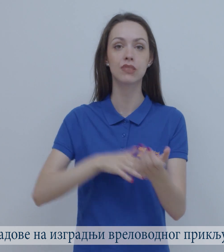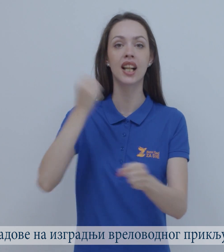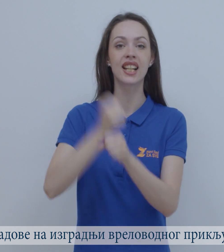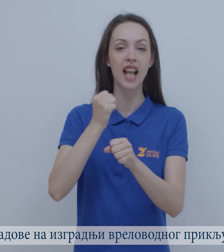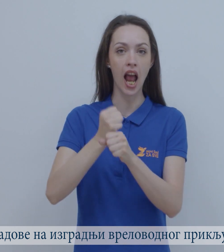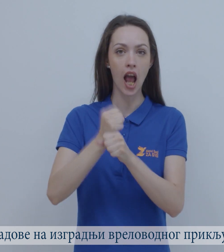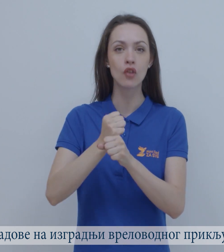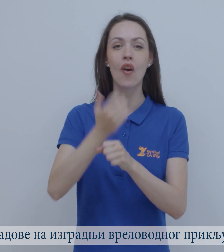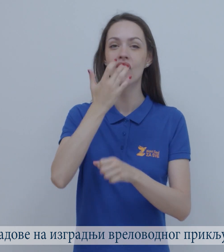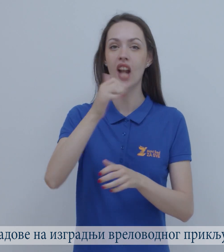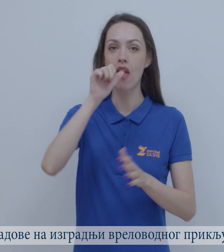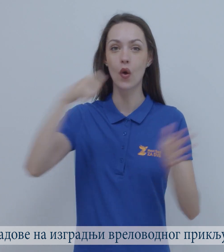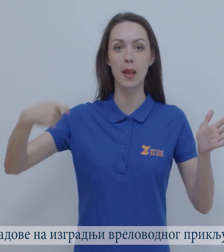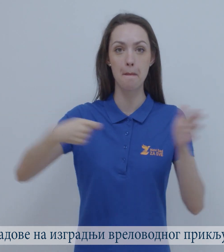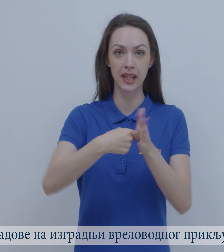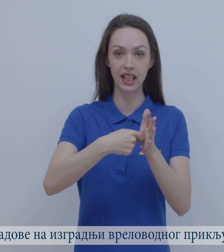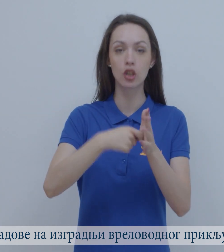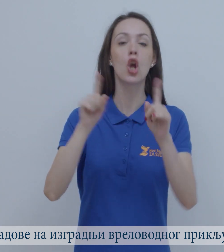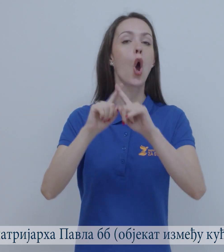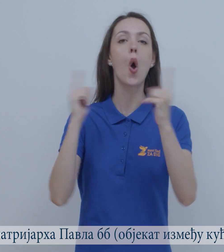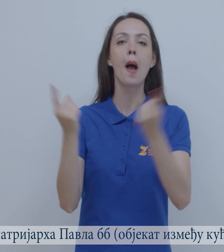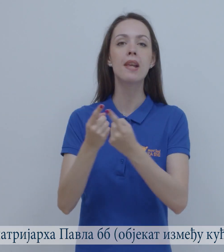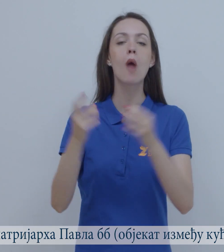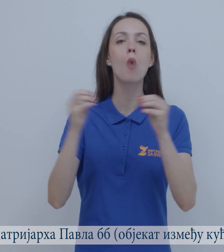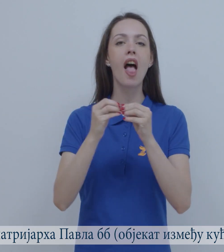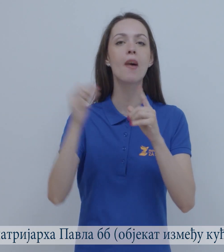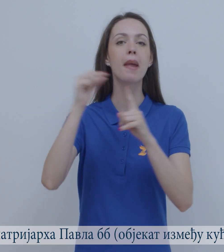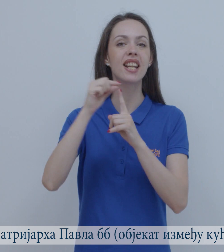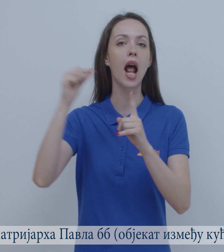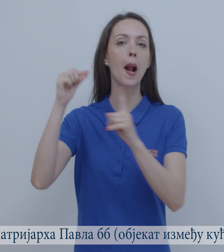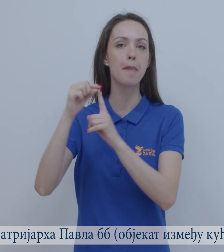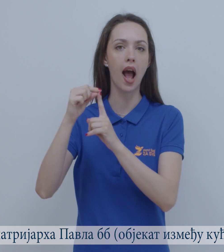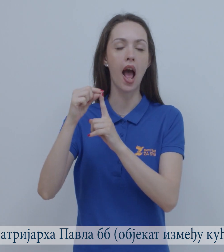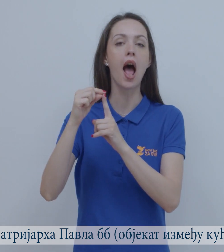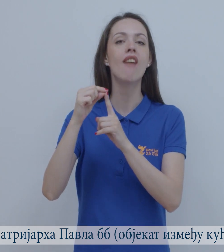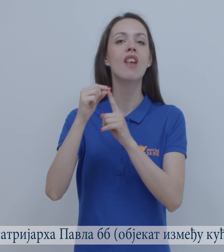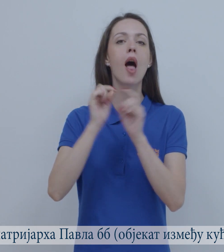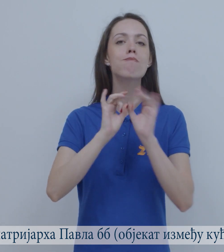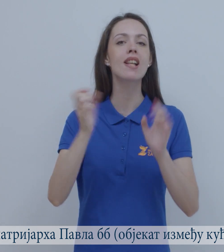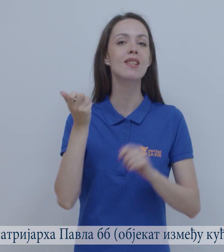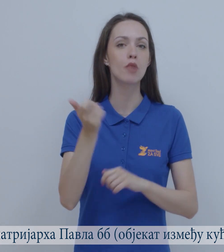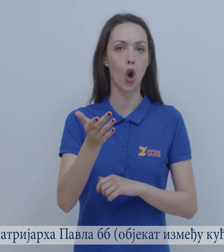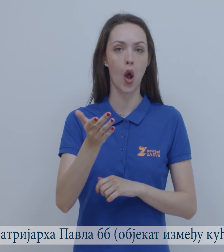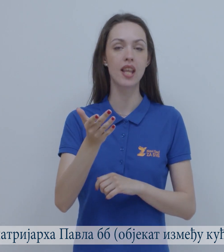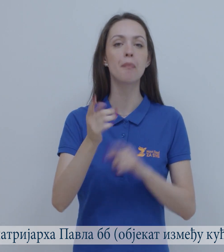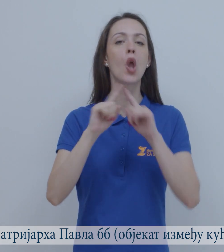izgradnji vrelovodnog priključka za objekat na bulevaru Patrijarha Pavla bez broja, objekat između kućnih